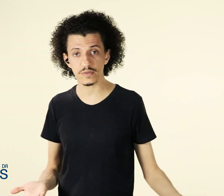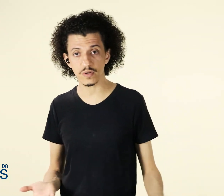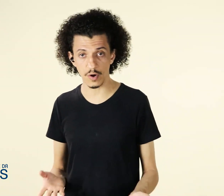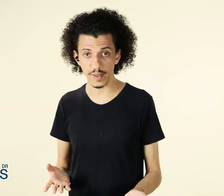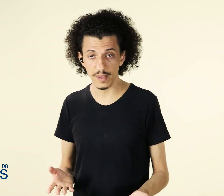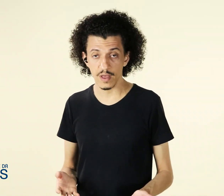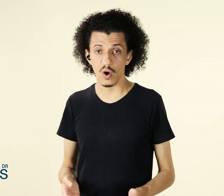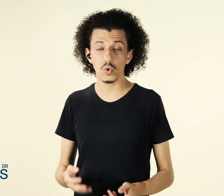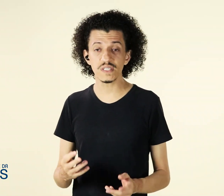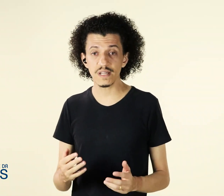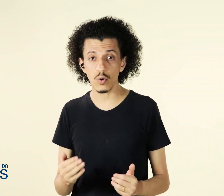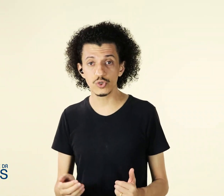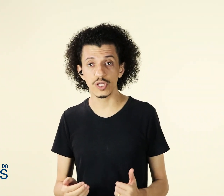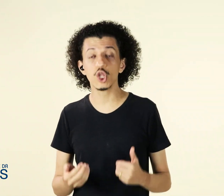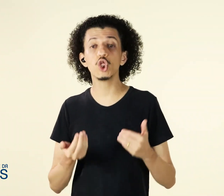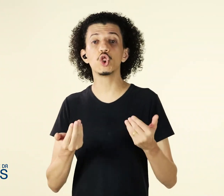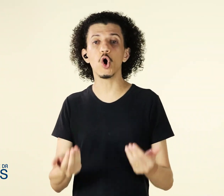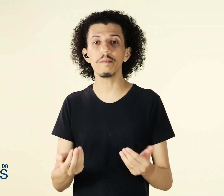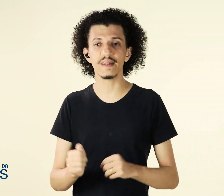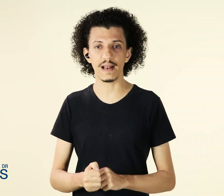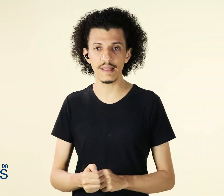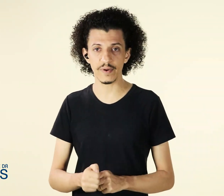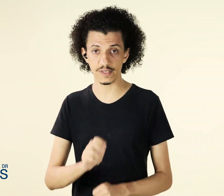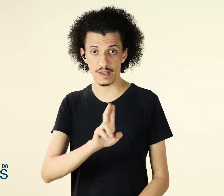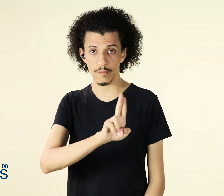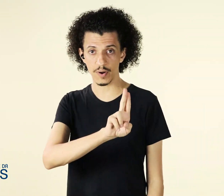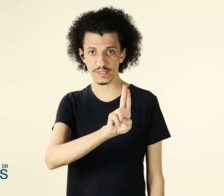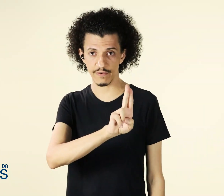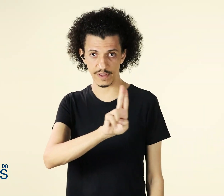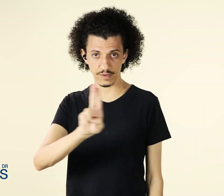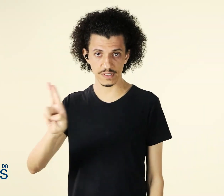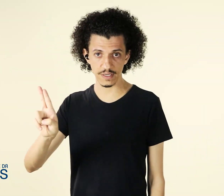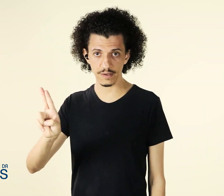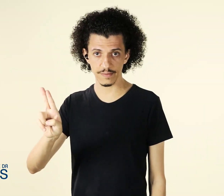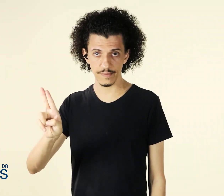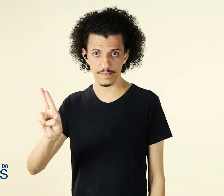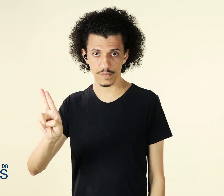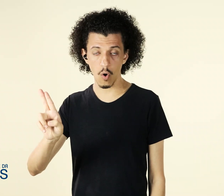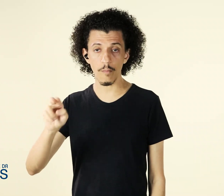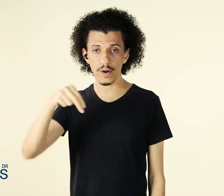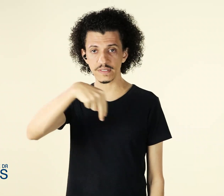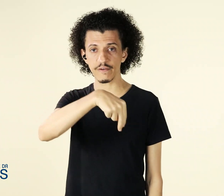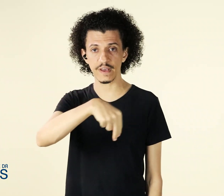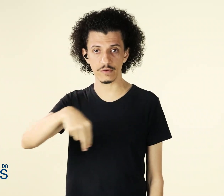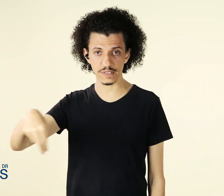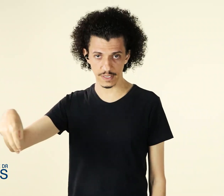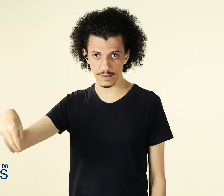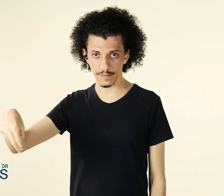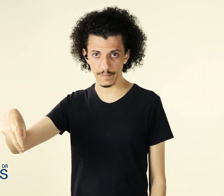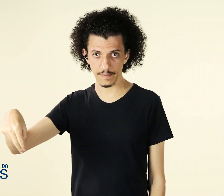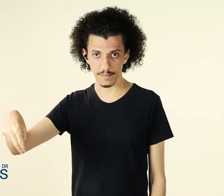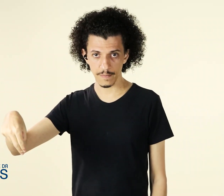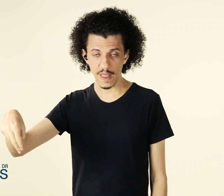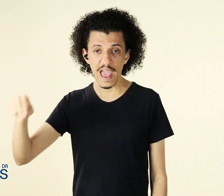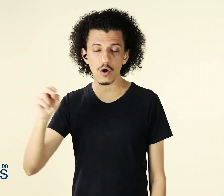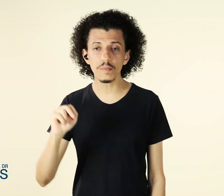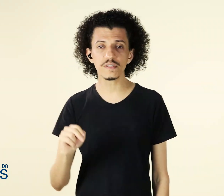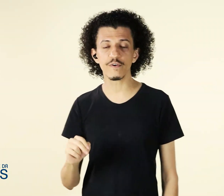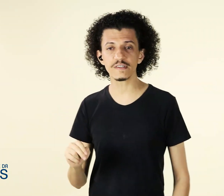seu nome. O sinal de nome na Libras pode ser feito assim, ou pode ser feito assim. É como se fosse